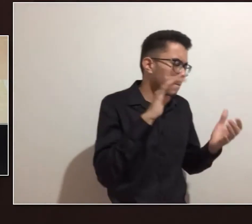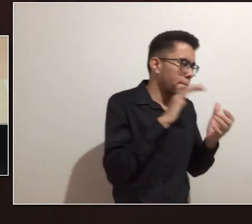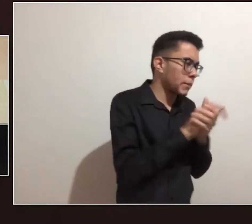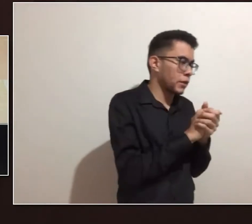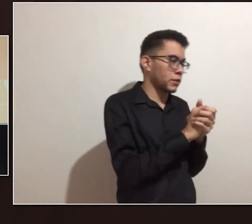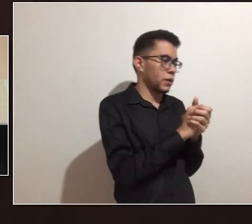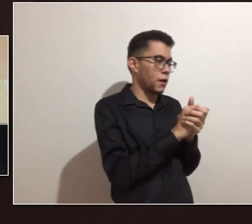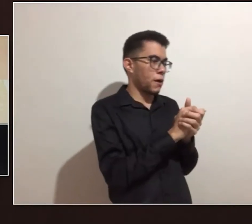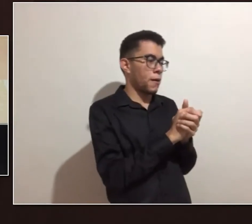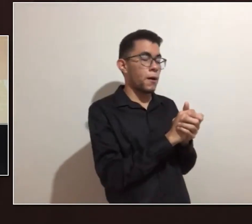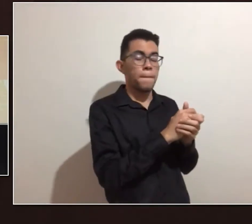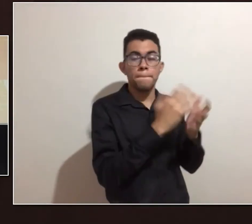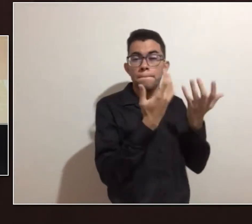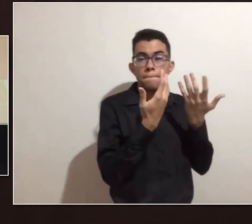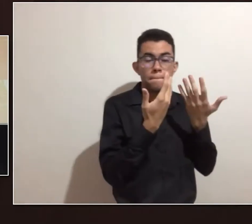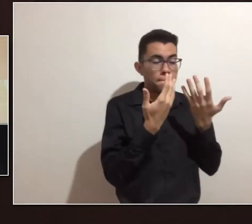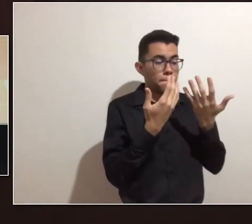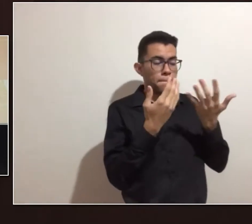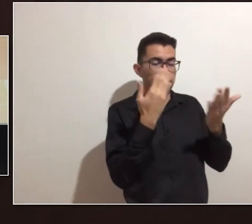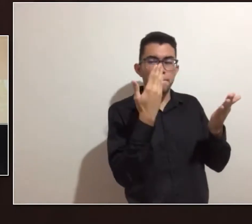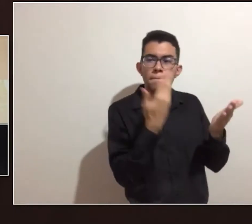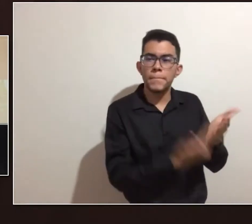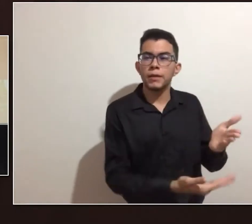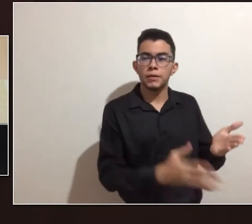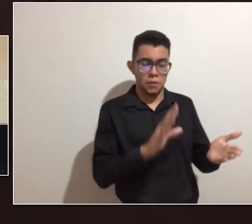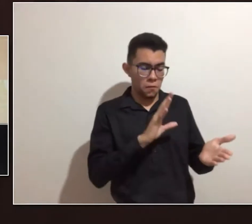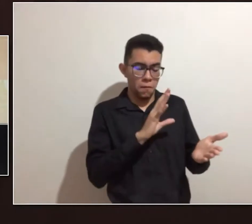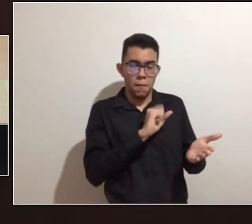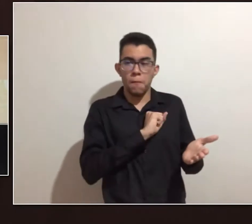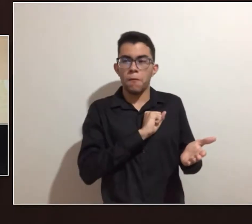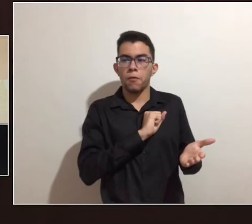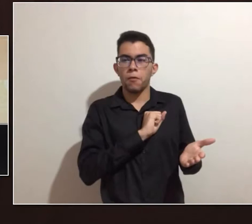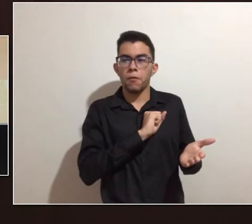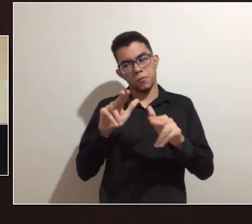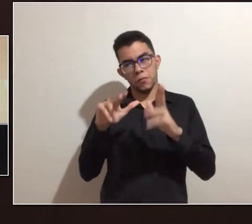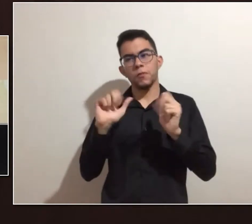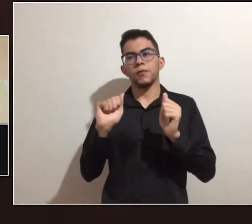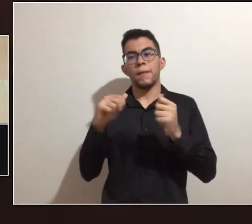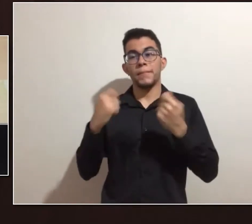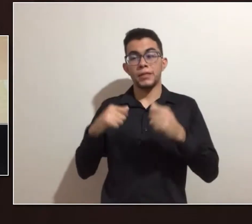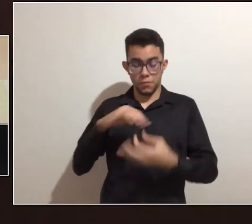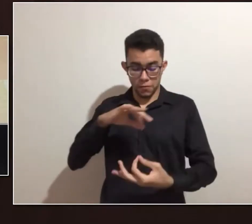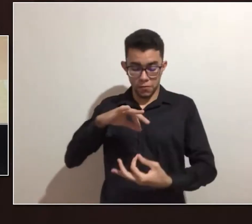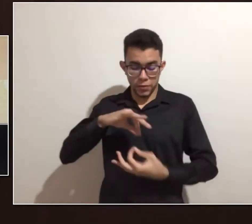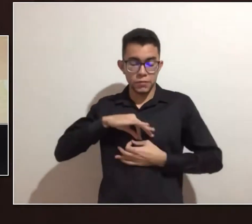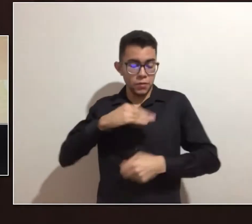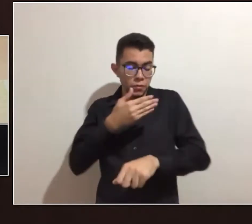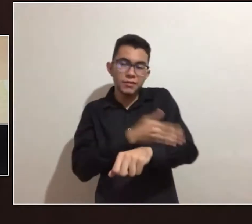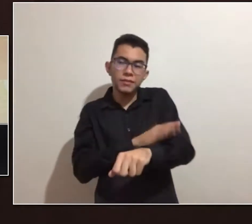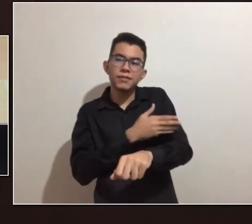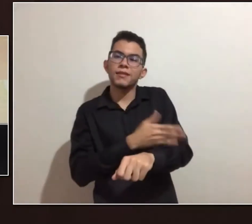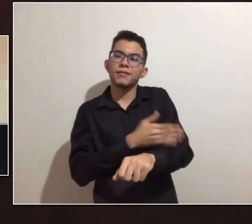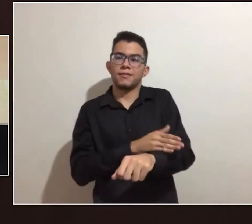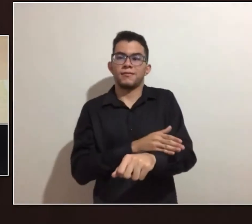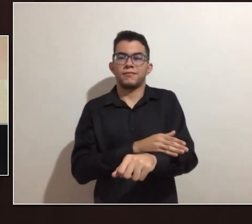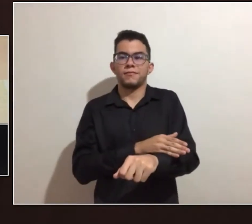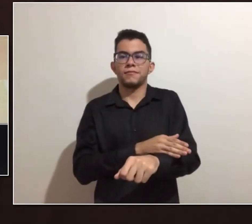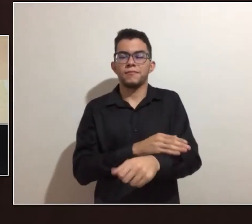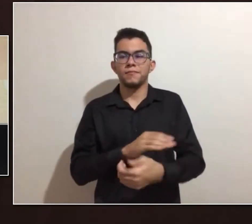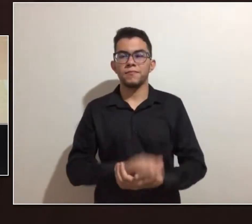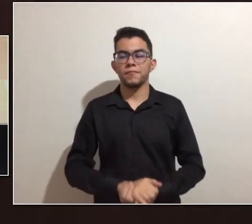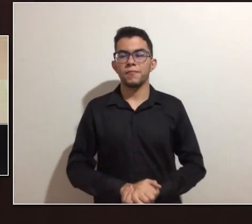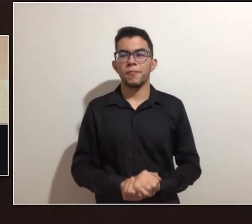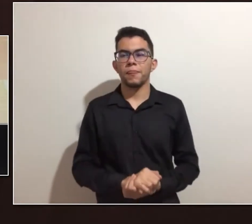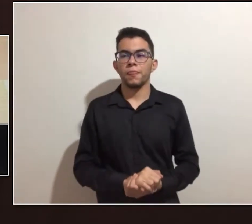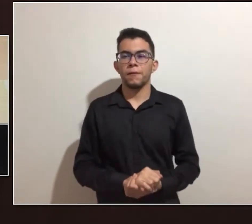amor, exercitando o Espírito, porque esse primeiro amor está no Espírito. Então, queridos